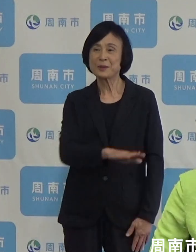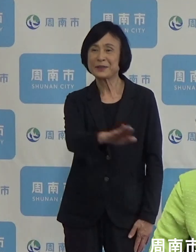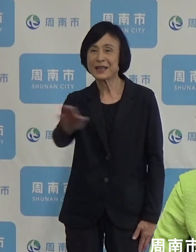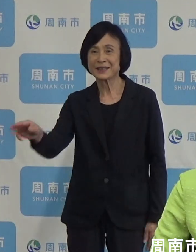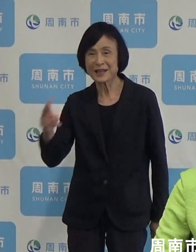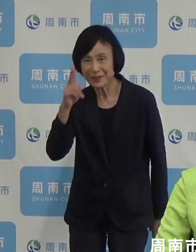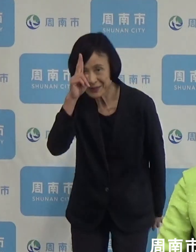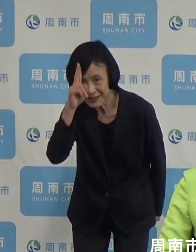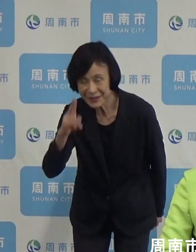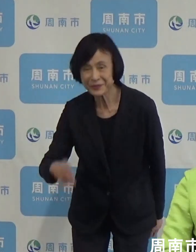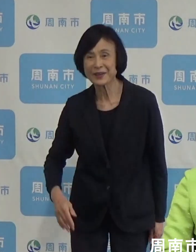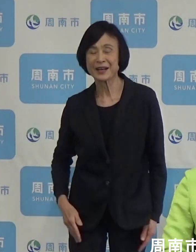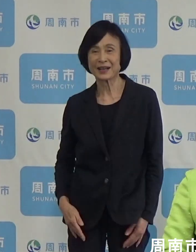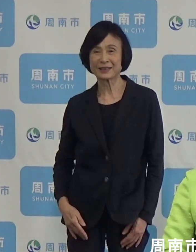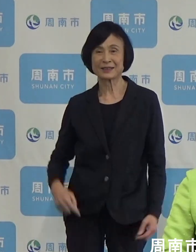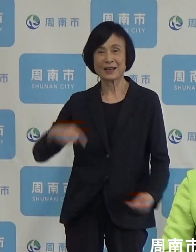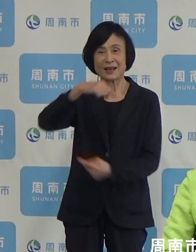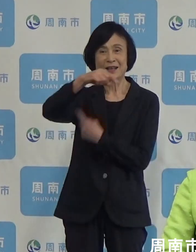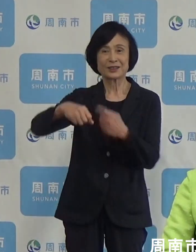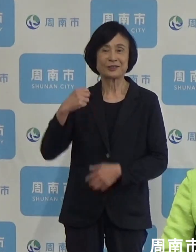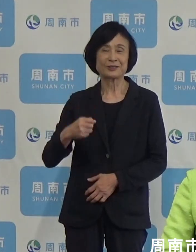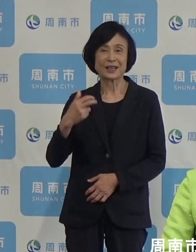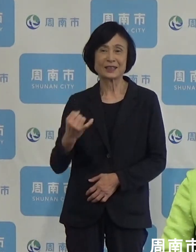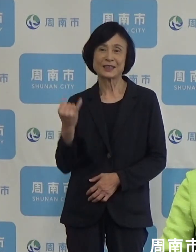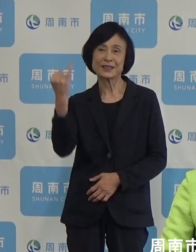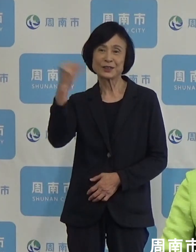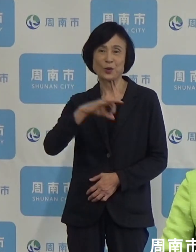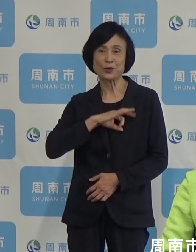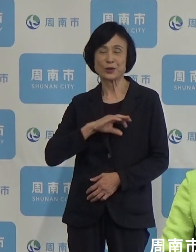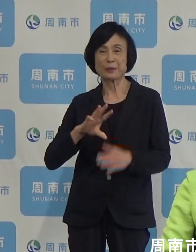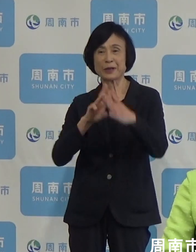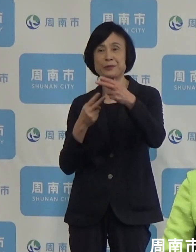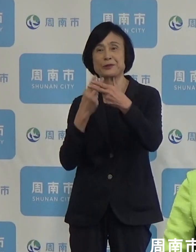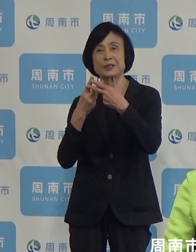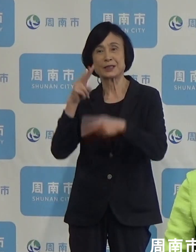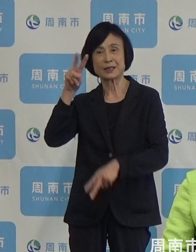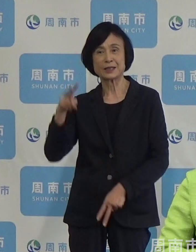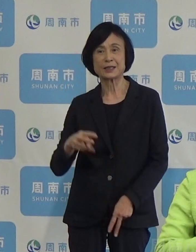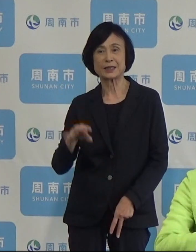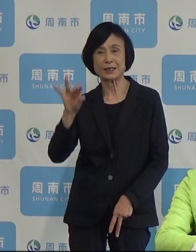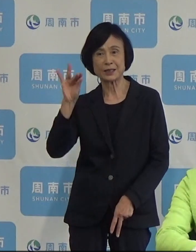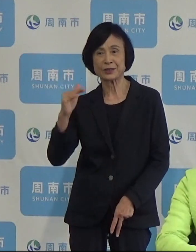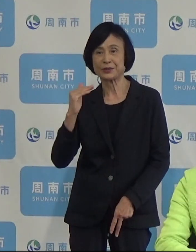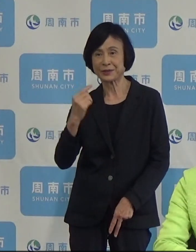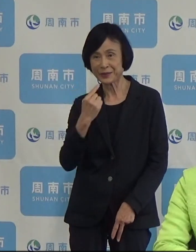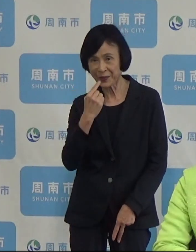皆様こんにちは。周南市長の藤井律子でございます。